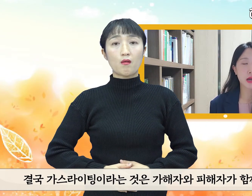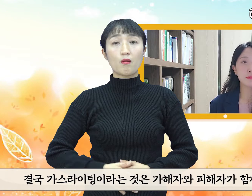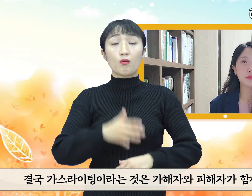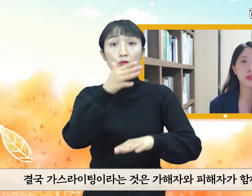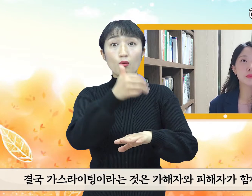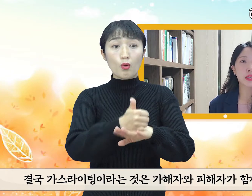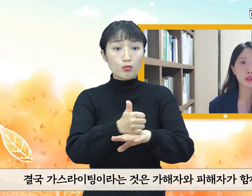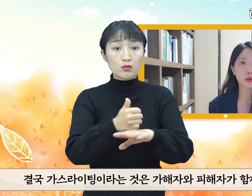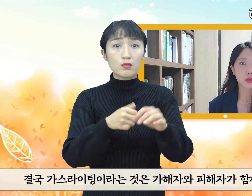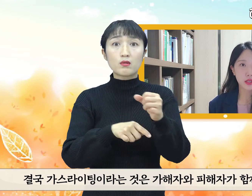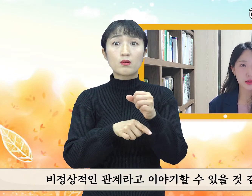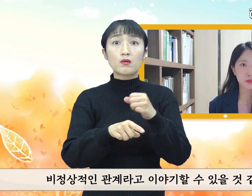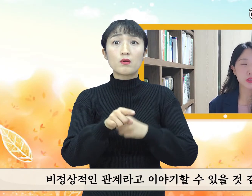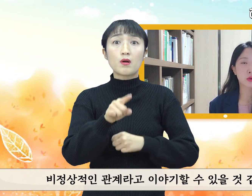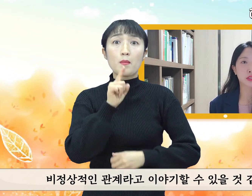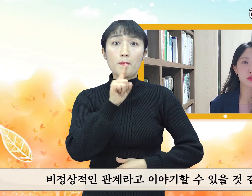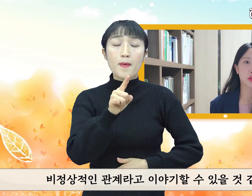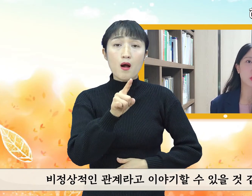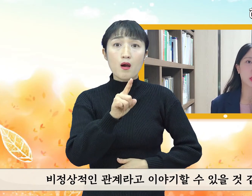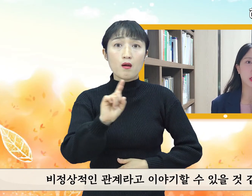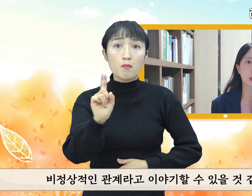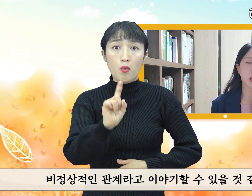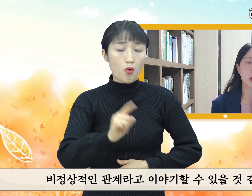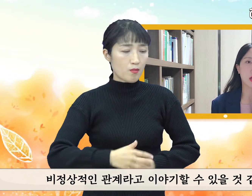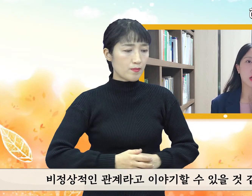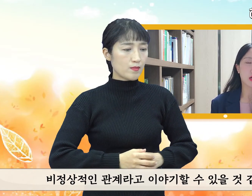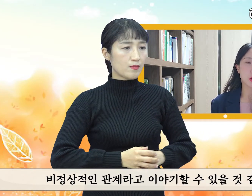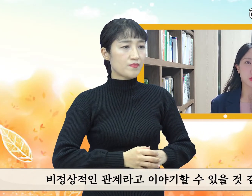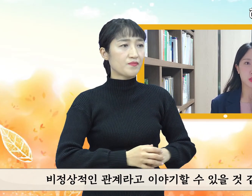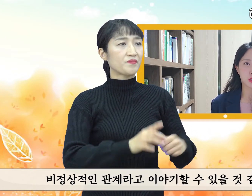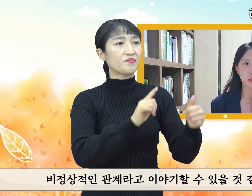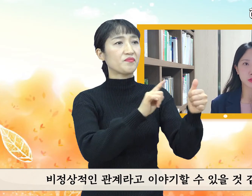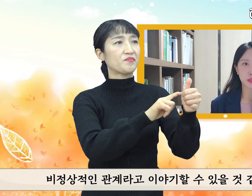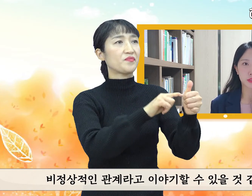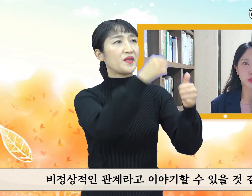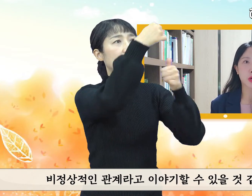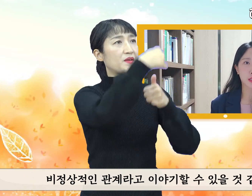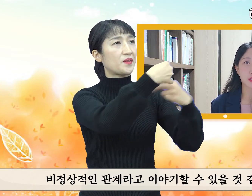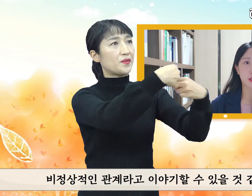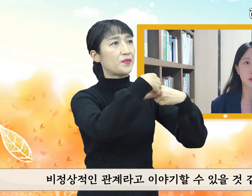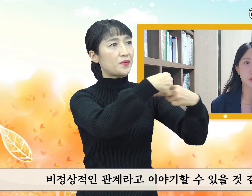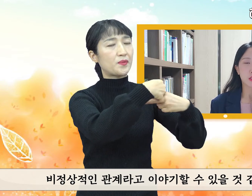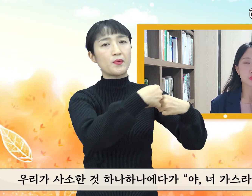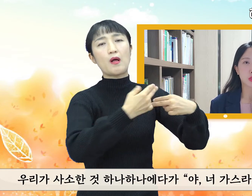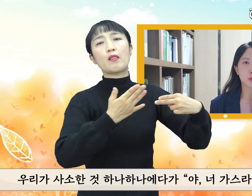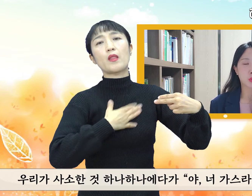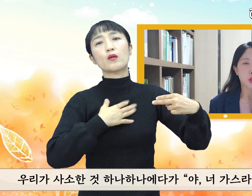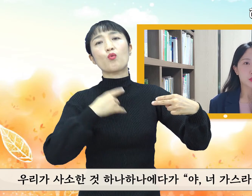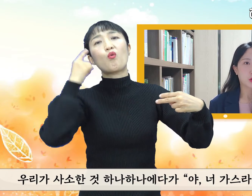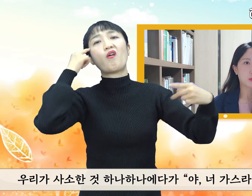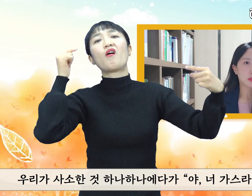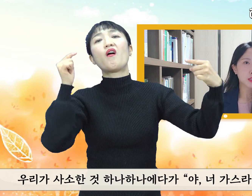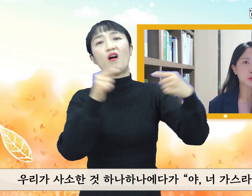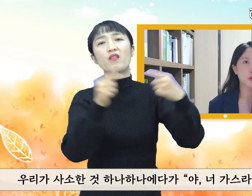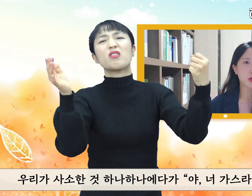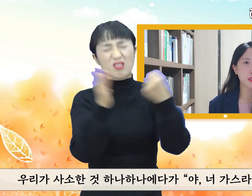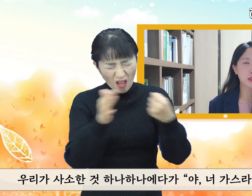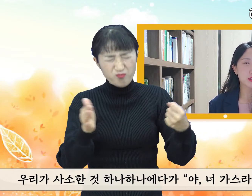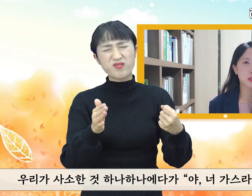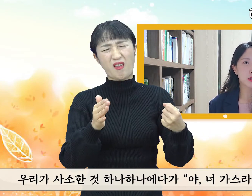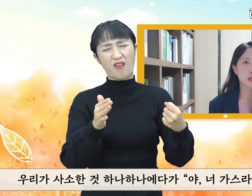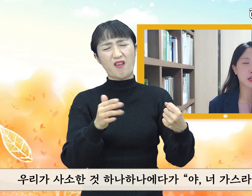피해자가 함께 만들어낸 비정상적인 관계다라고 이해를 할 수가 있을 것 같아요. 그래서 우리가 뭐 정말